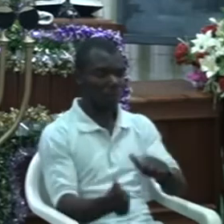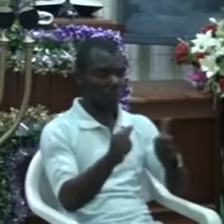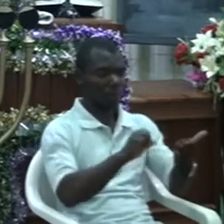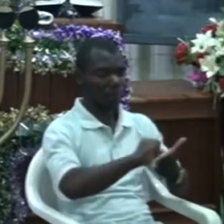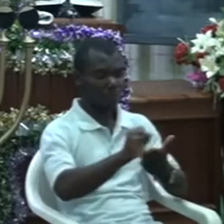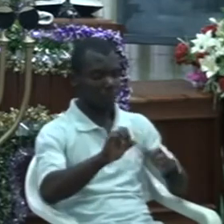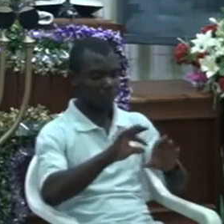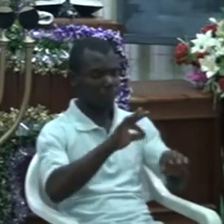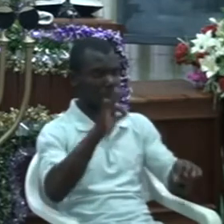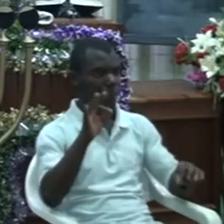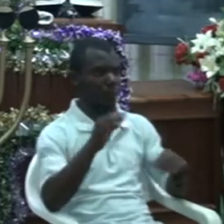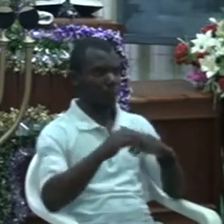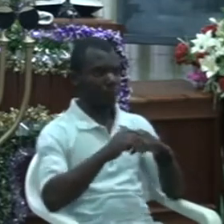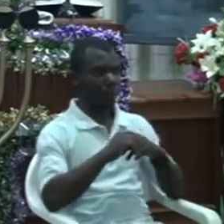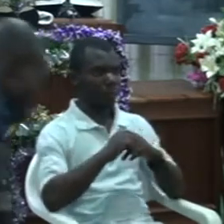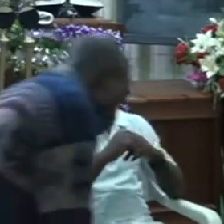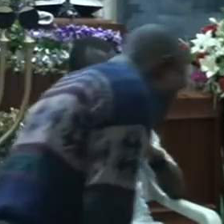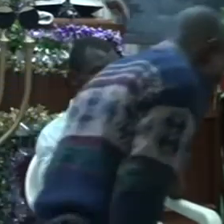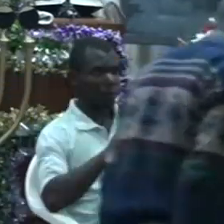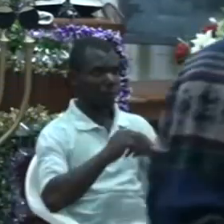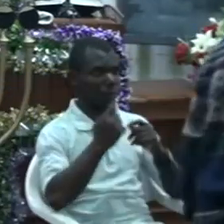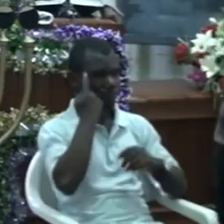beaucoup de gens ne reçoivent pas le baptême du Saint-Esprit